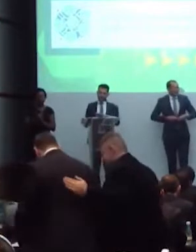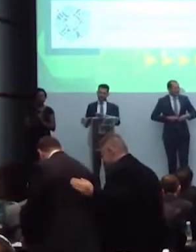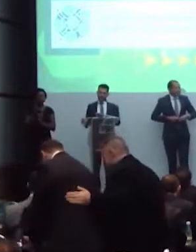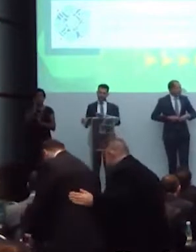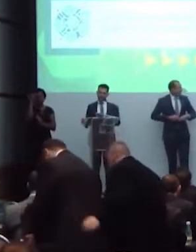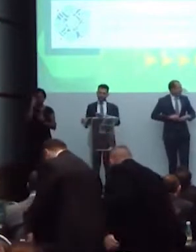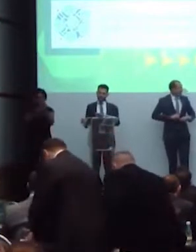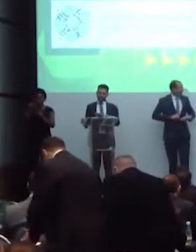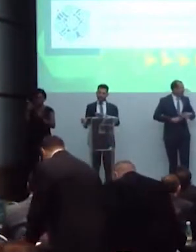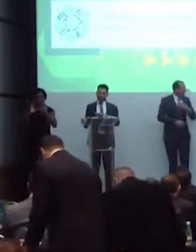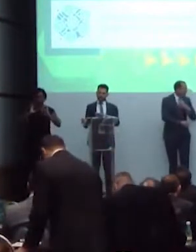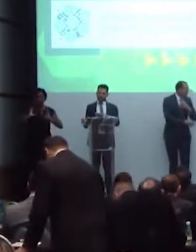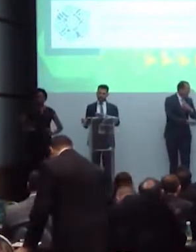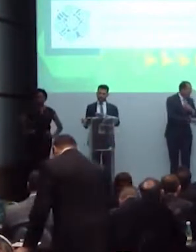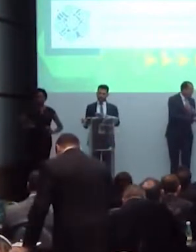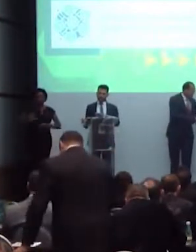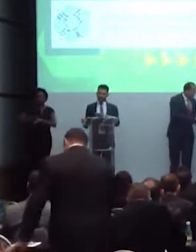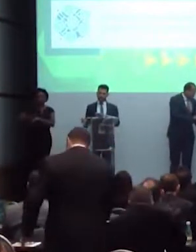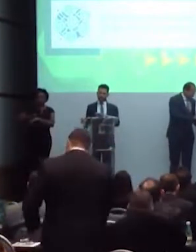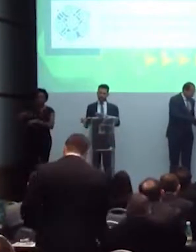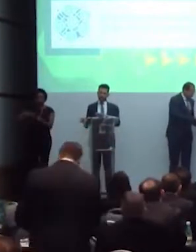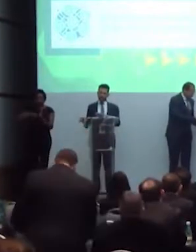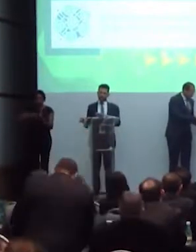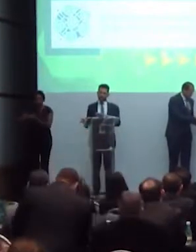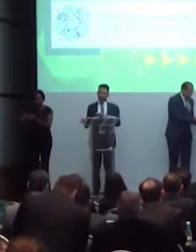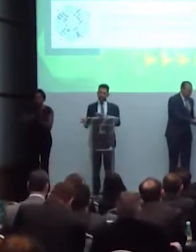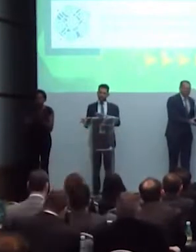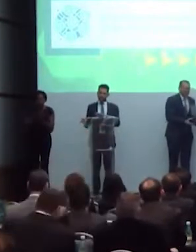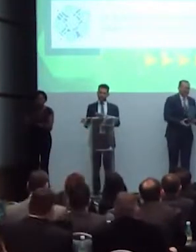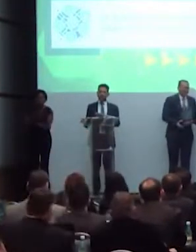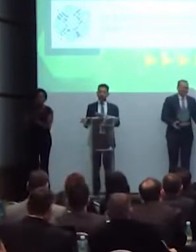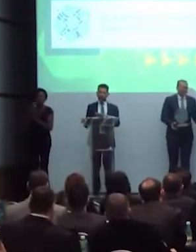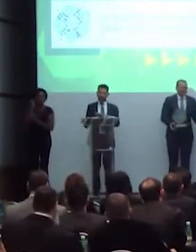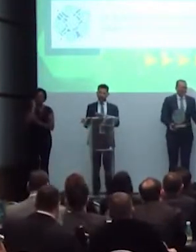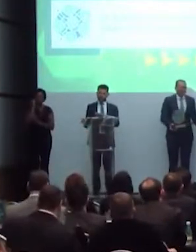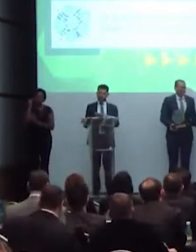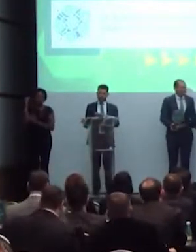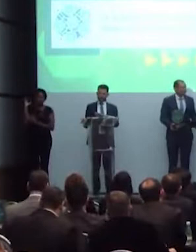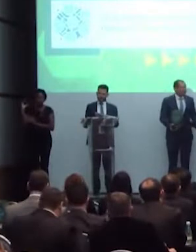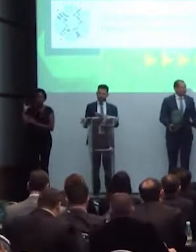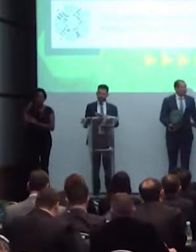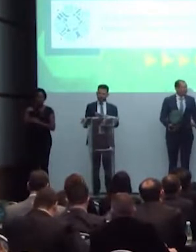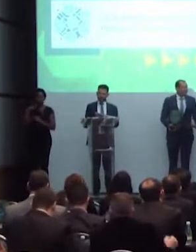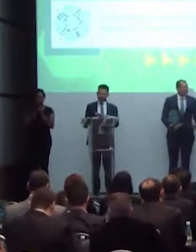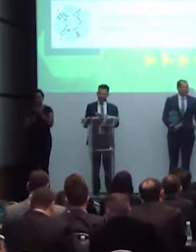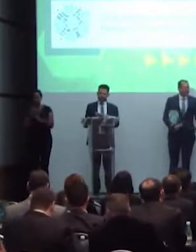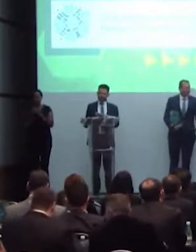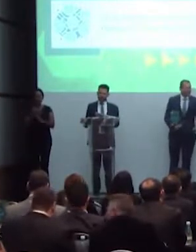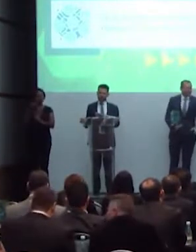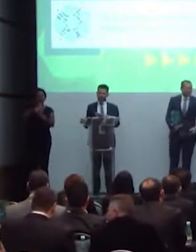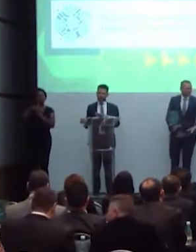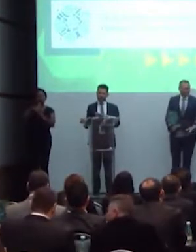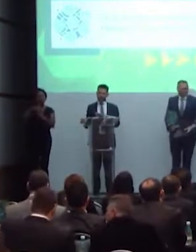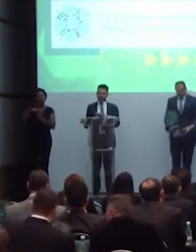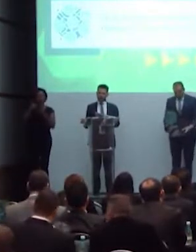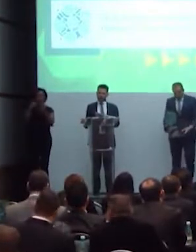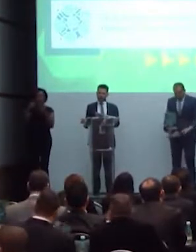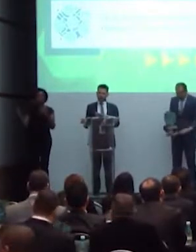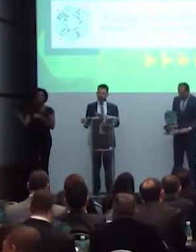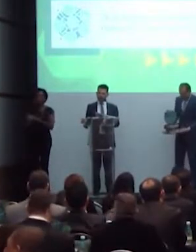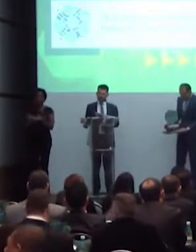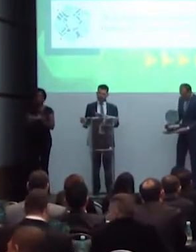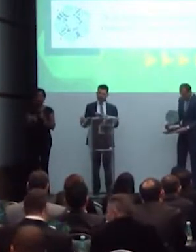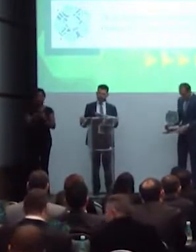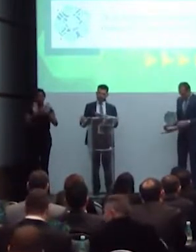cidadãos que, por meio de pesquisa e estudos científicos, desenvolveram projetos inovadores para a melhoria de